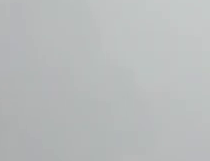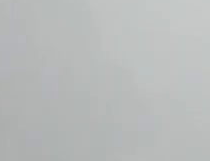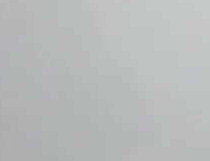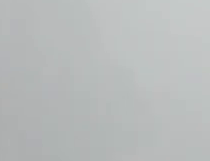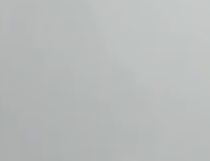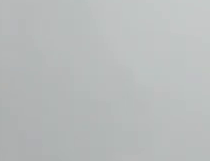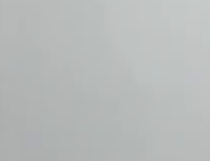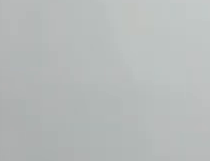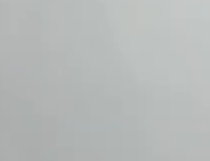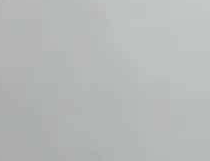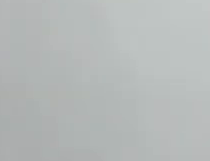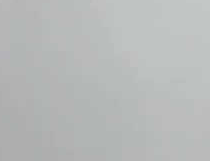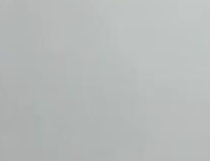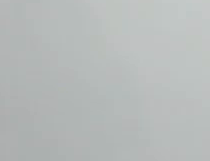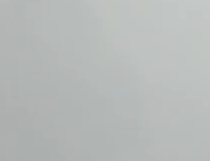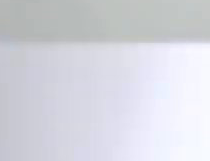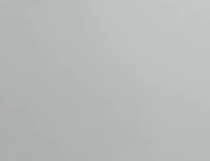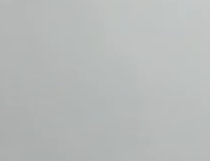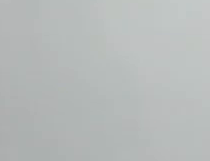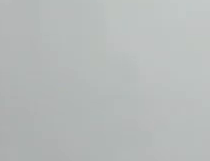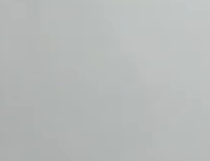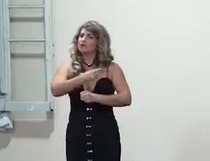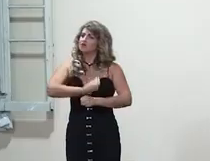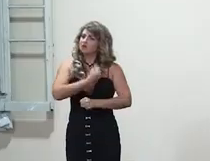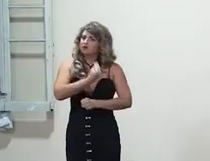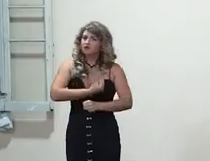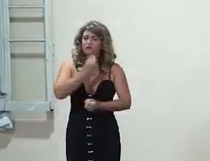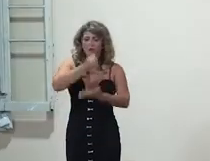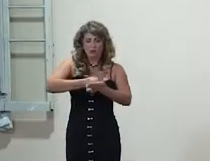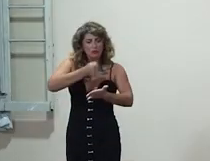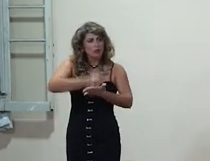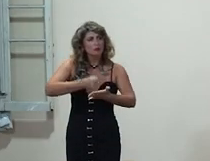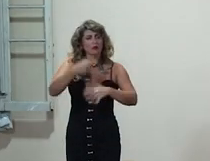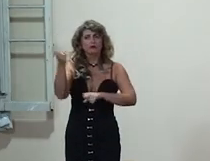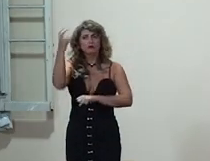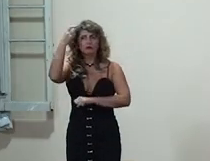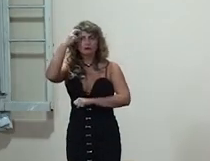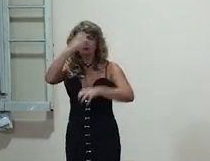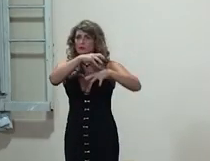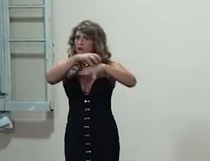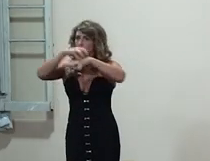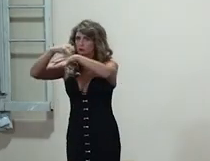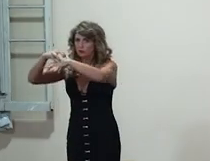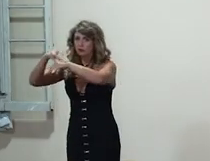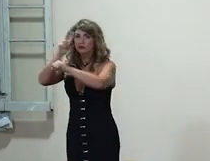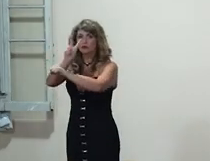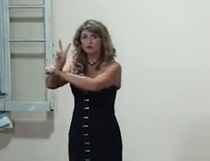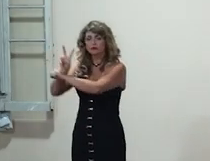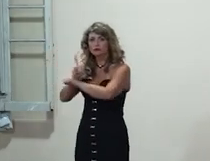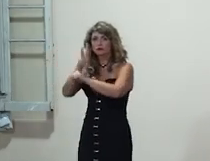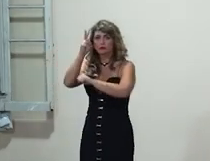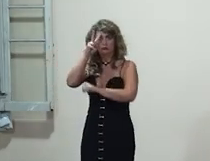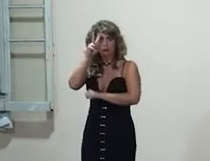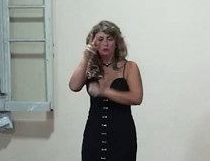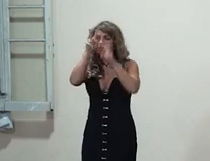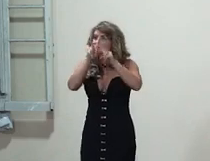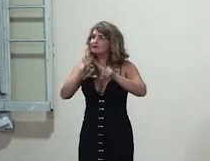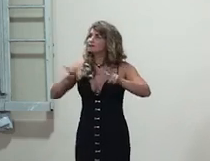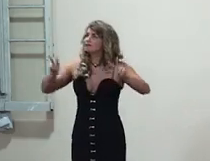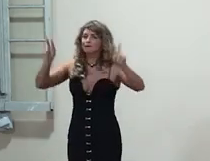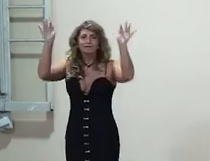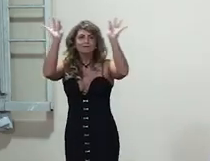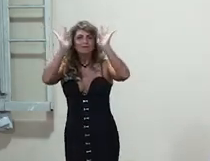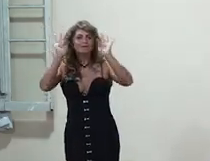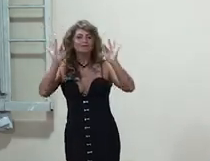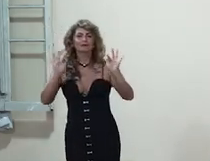vida dedicada à cultura, ao turismo e ao patrimônio histórico. E eu vejo com muita alegria,